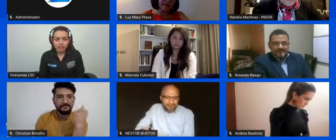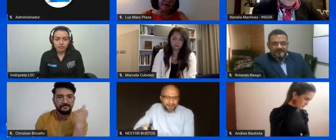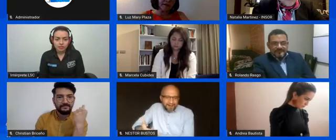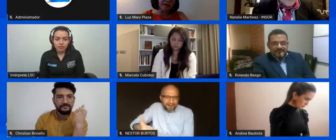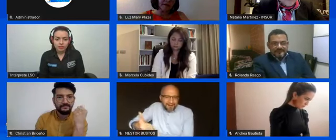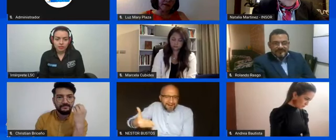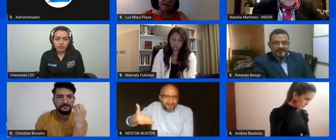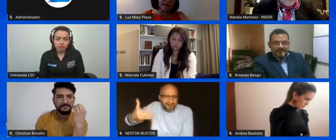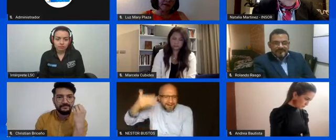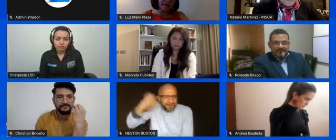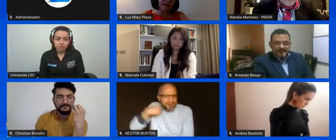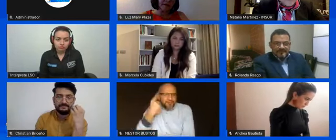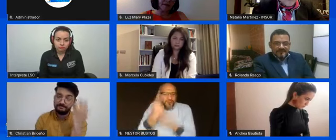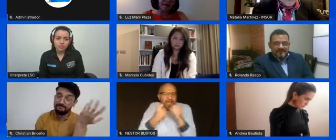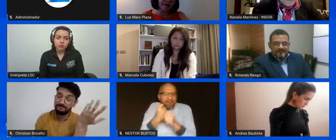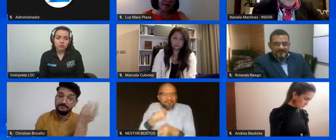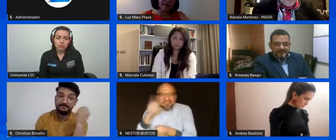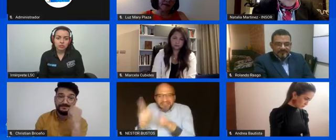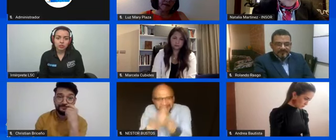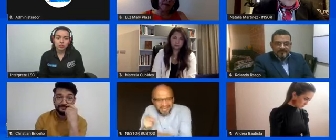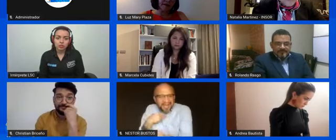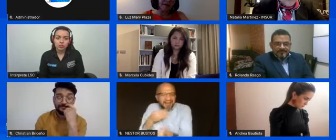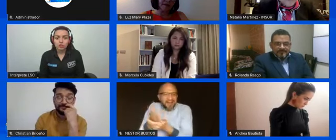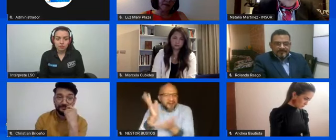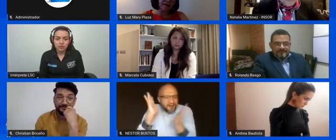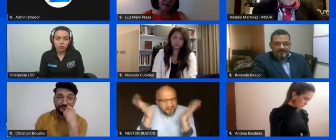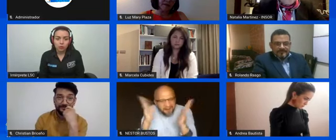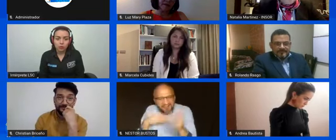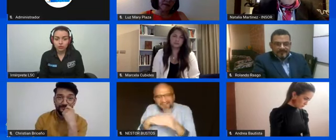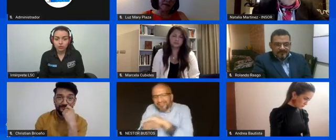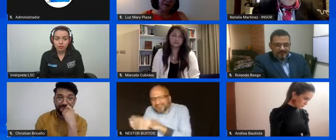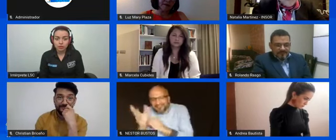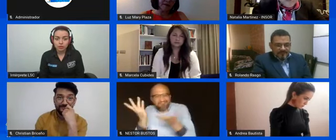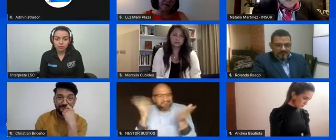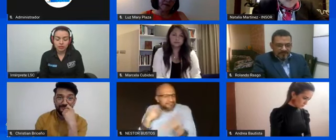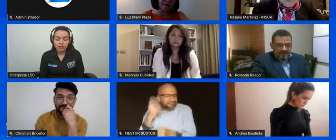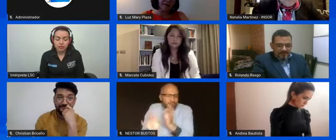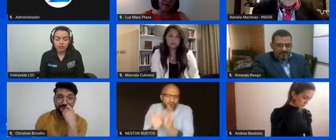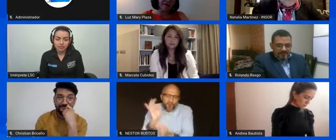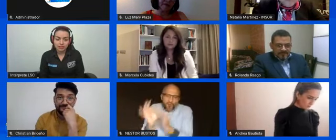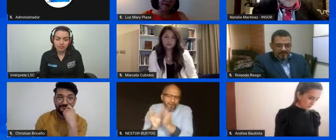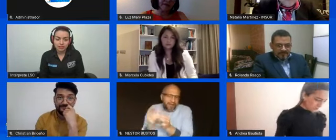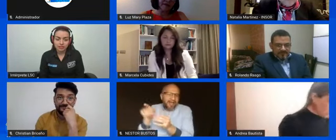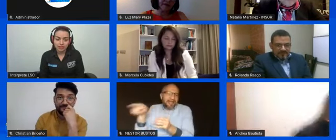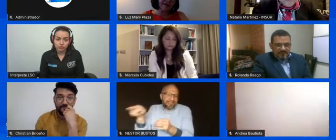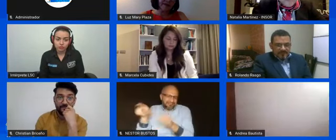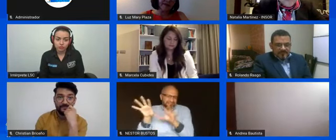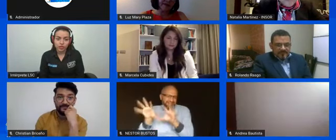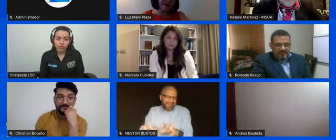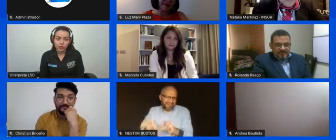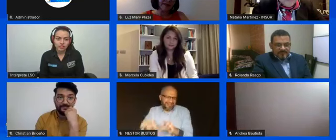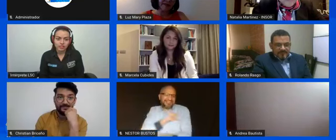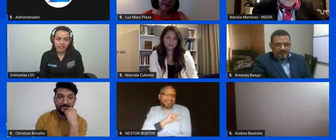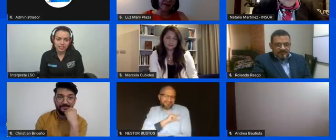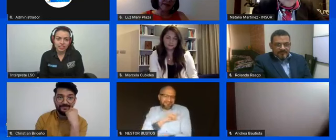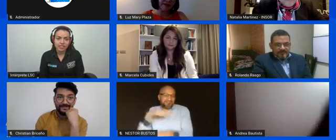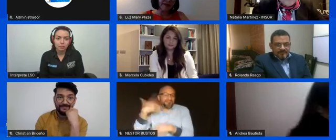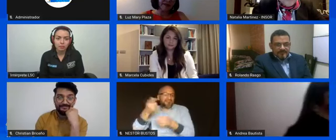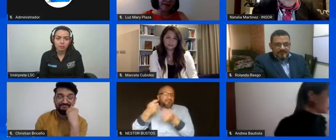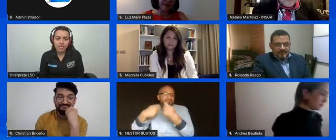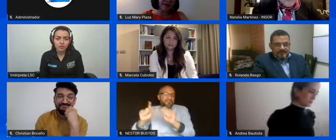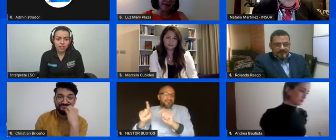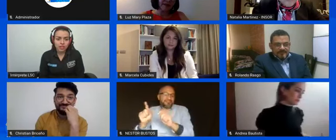Ya llevo más o menos como aproximadamente 42 años desde que sucedió eso, estar allí en el INSOR, compartir con